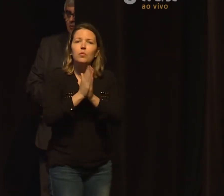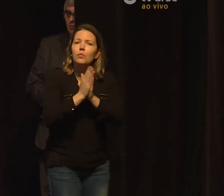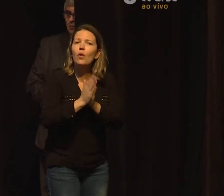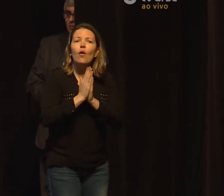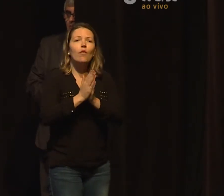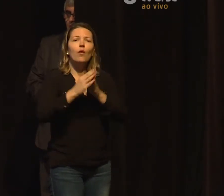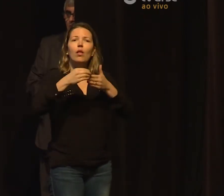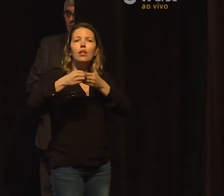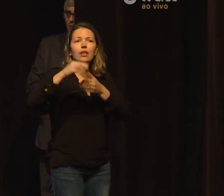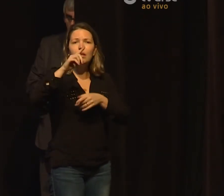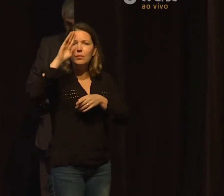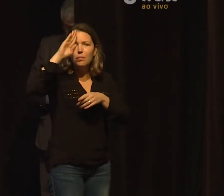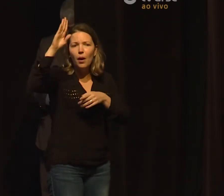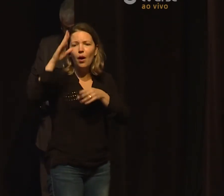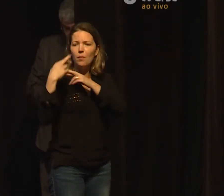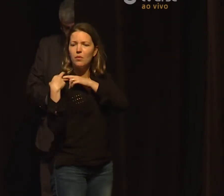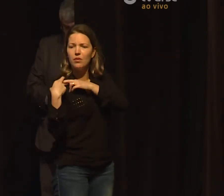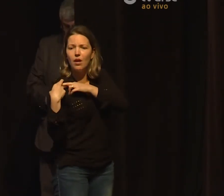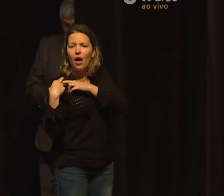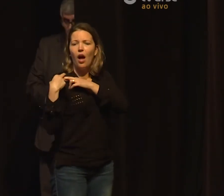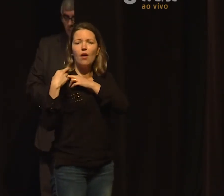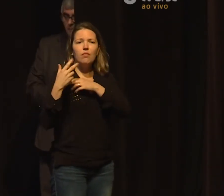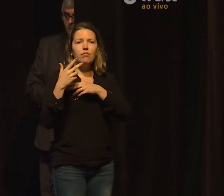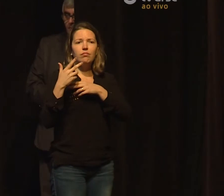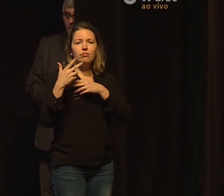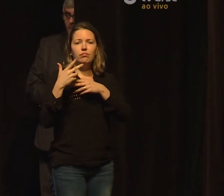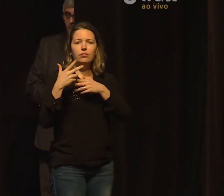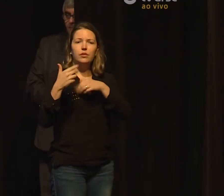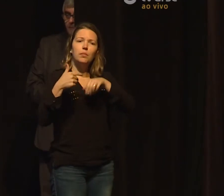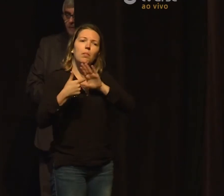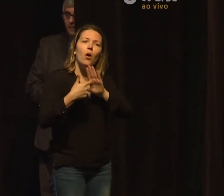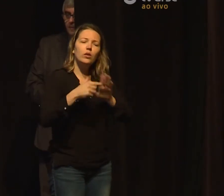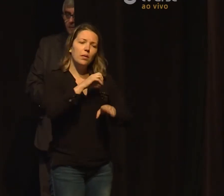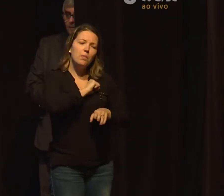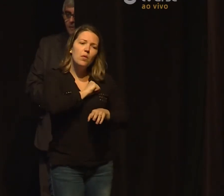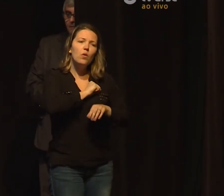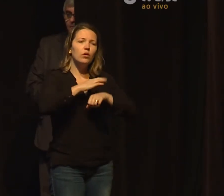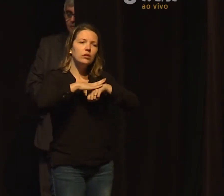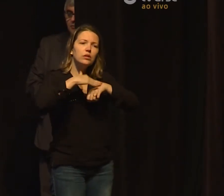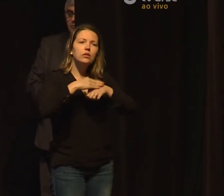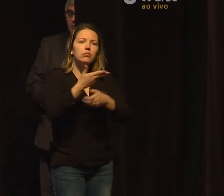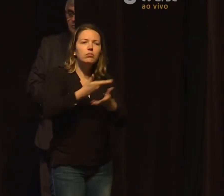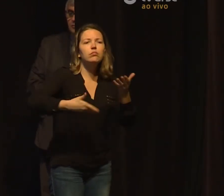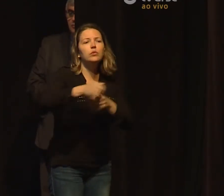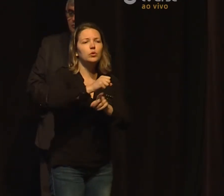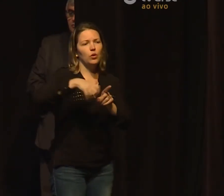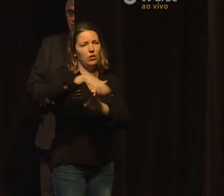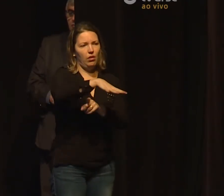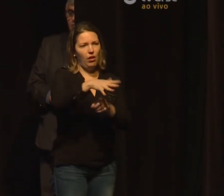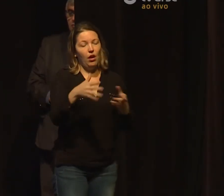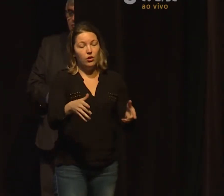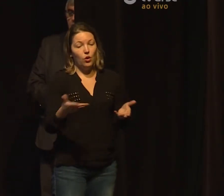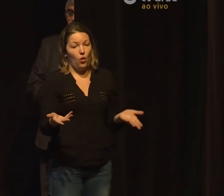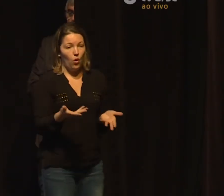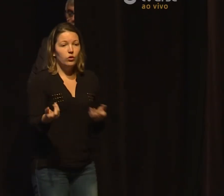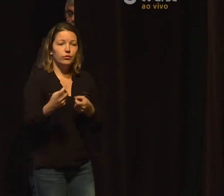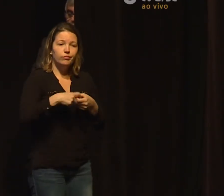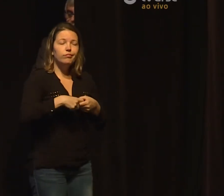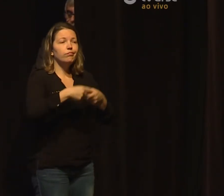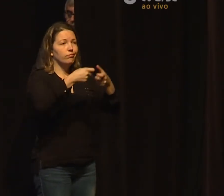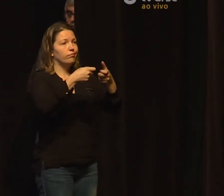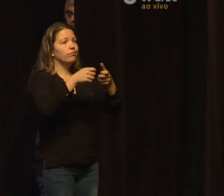pedindo talentos, suplicando grandezas e gestos de amor. Reiteramos hoje, mais uma vez, os nossos sentimentos